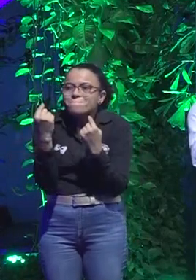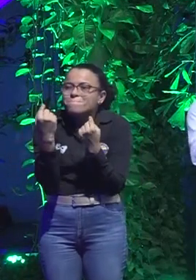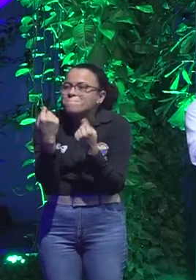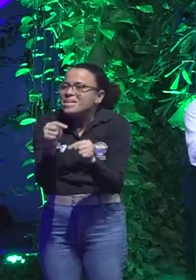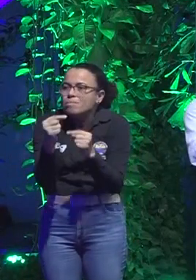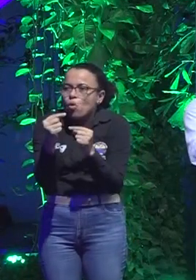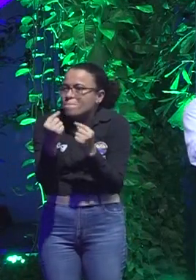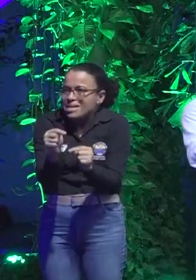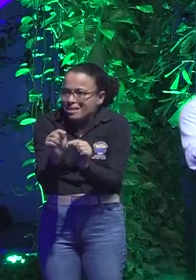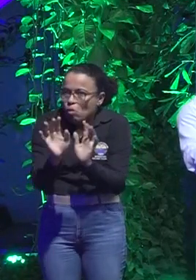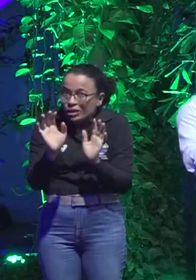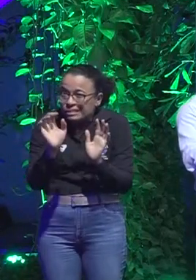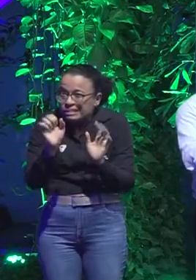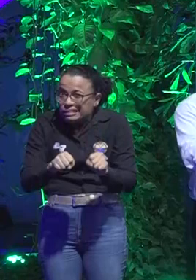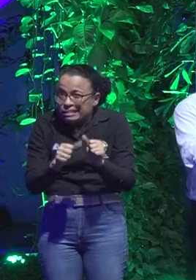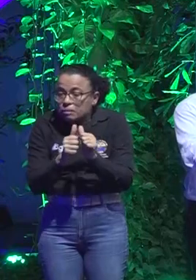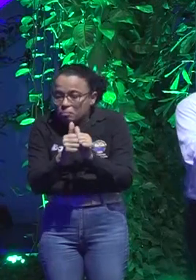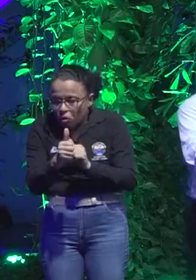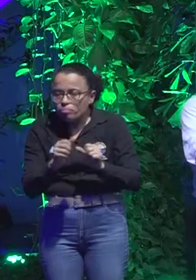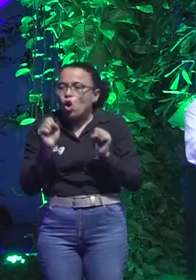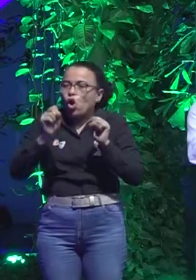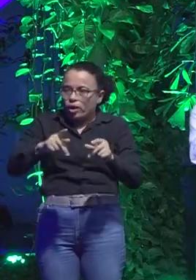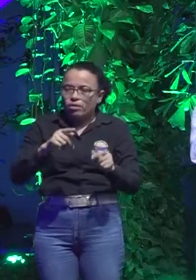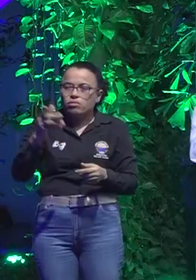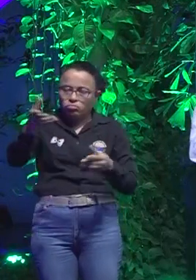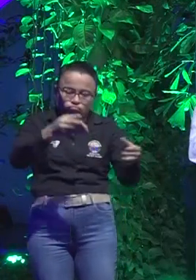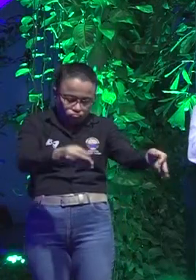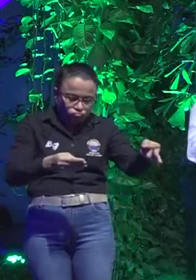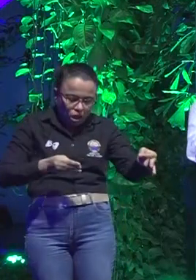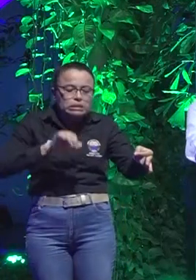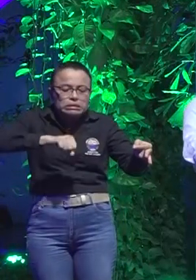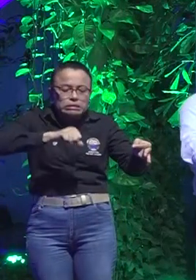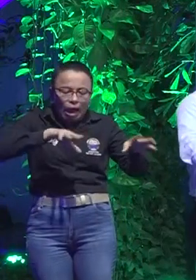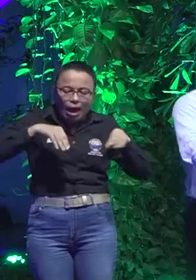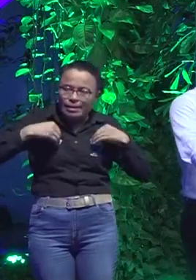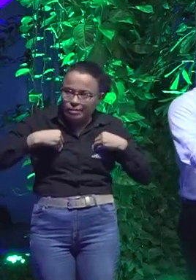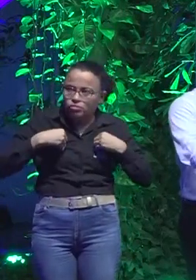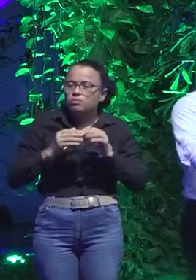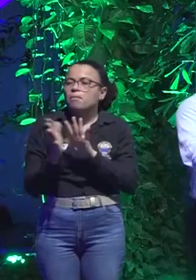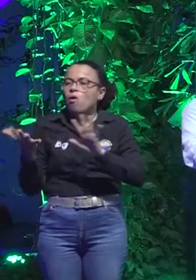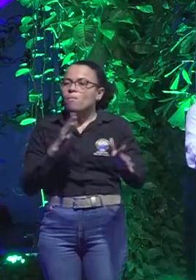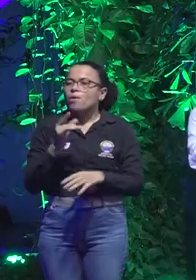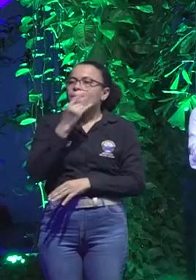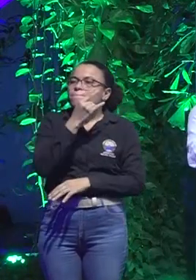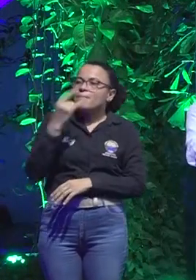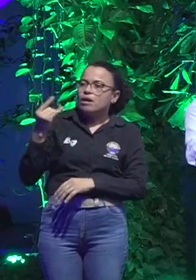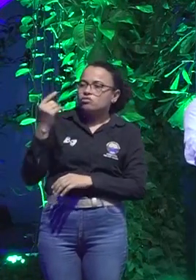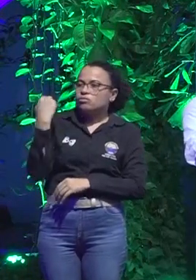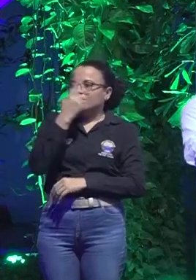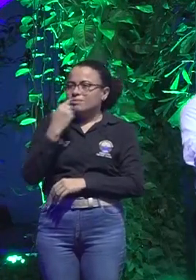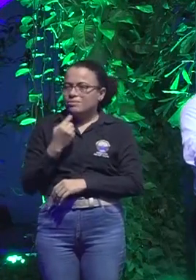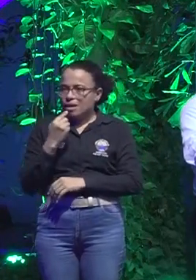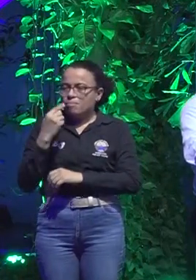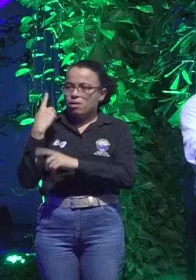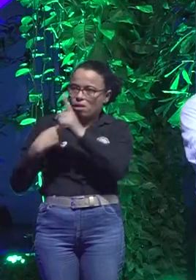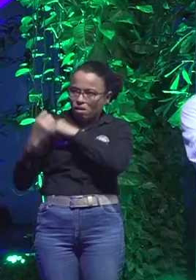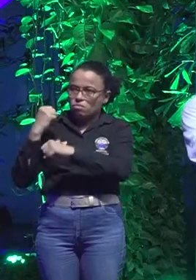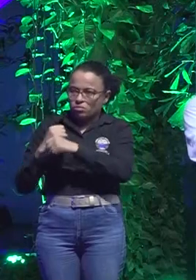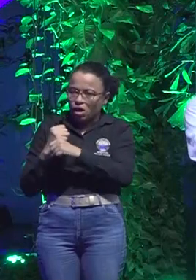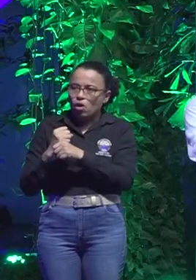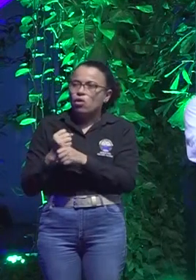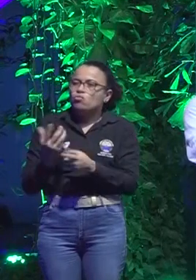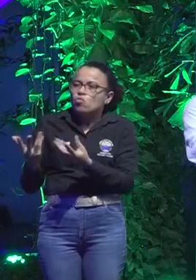bueno, listo, les aceptamos su postulación. Y entonces entre marzo y septiembre del año pasado, pues se designó un